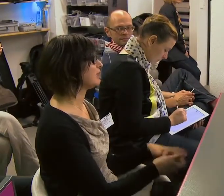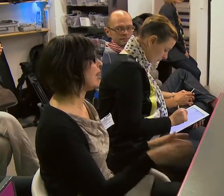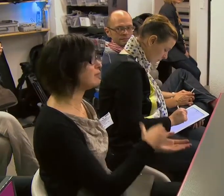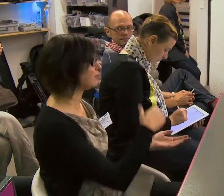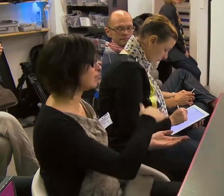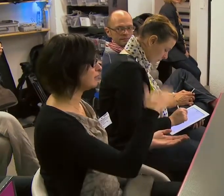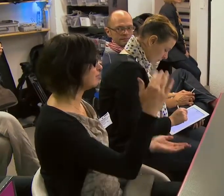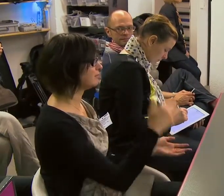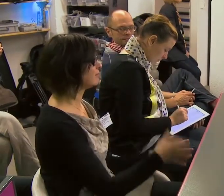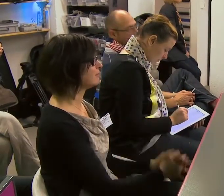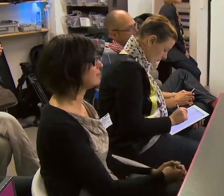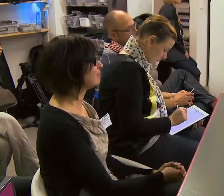Gleich von...